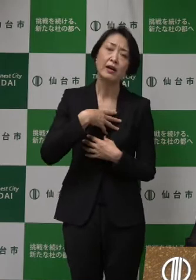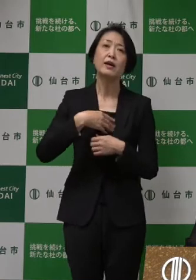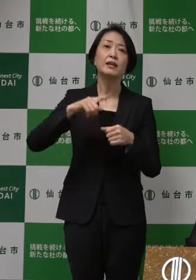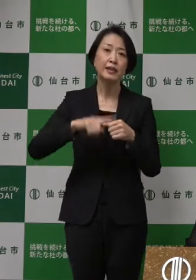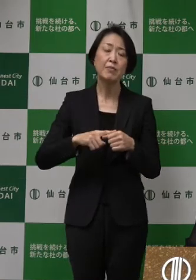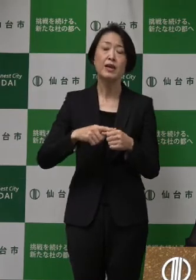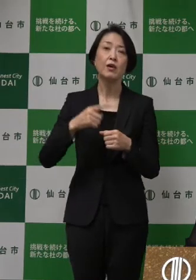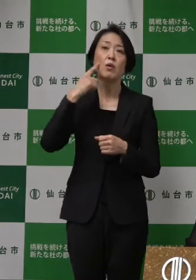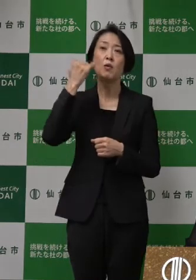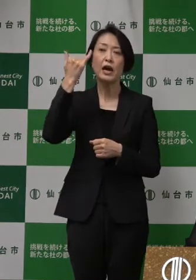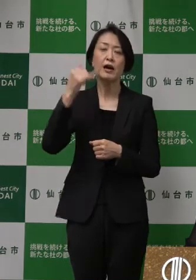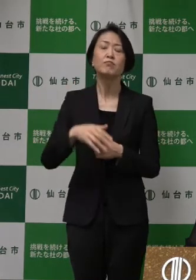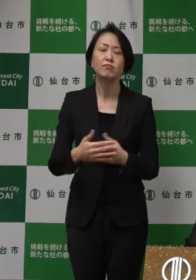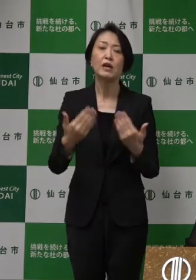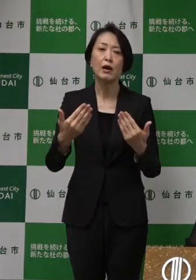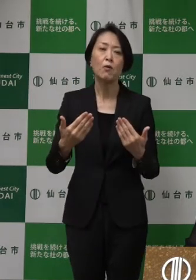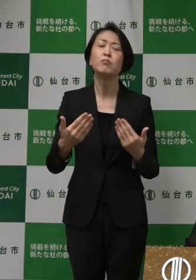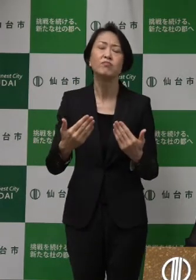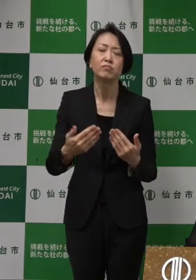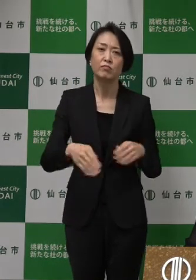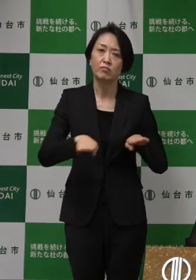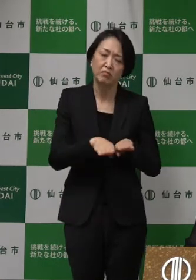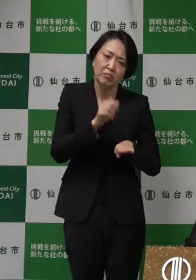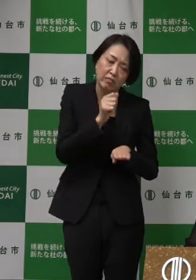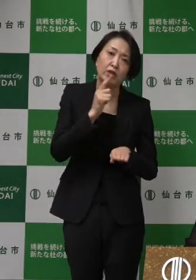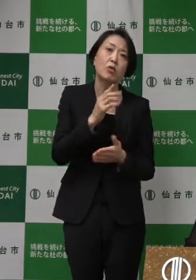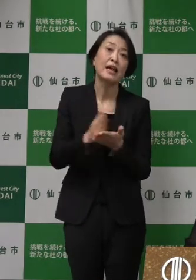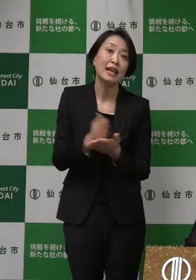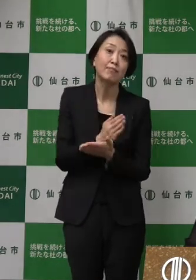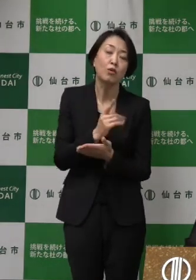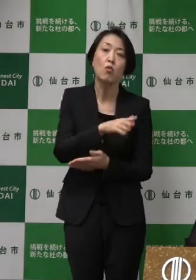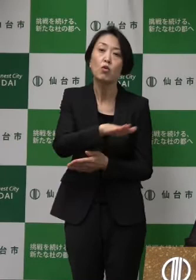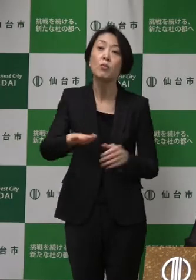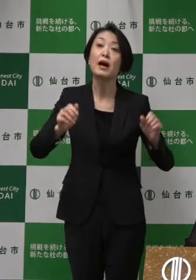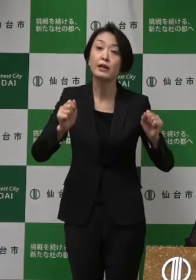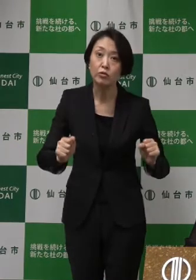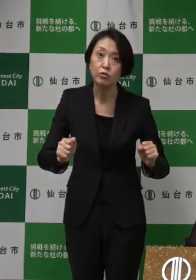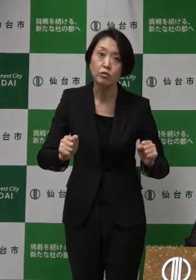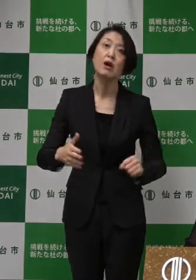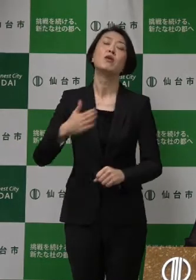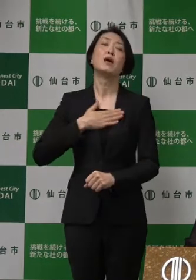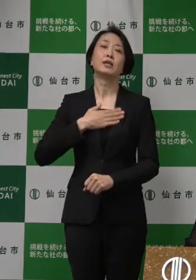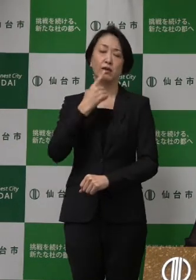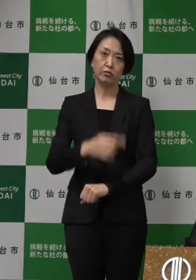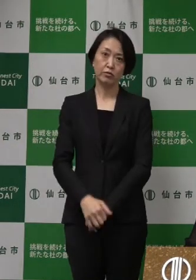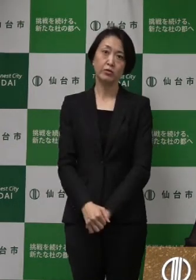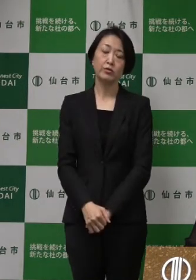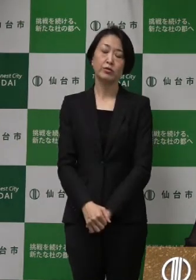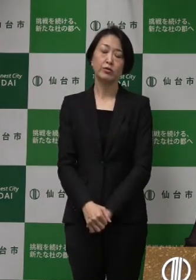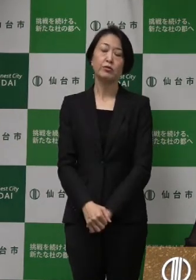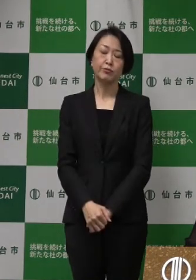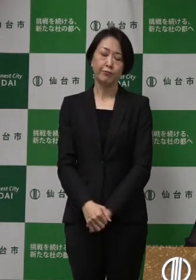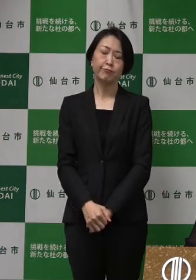休ませているという子どもたちがいるということは承知をしているところです。しかしそういうお子さんにつきまし